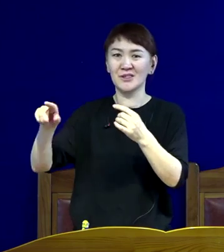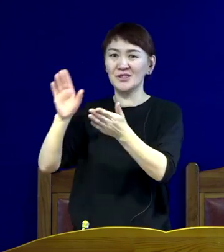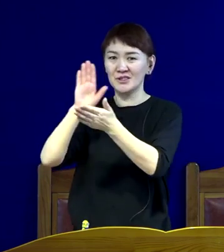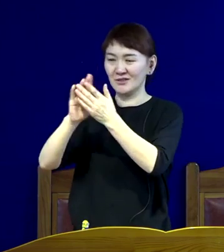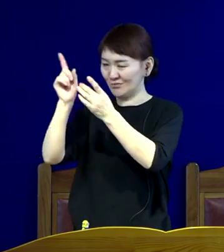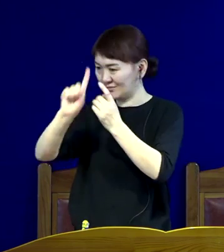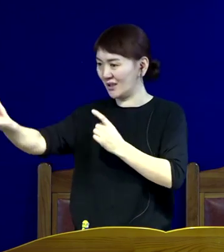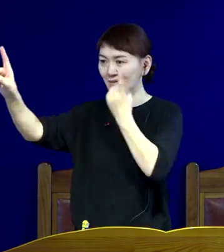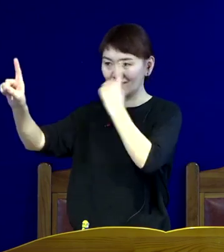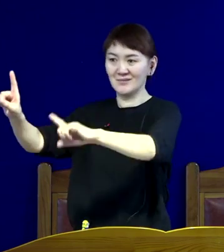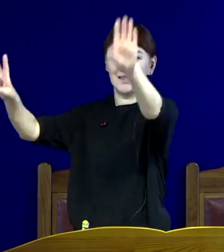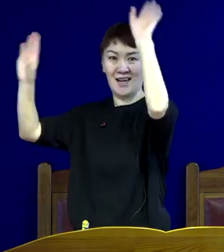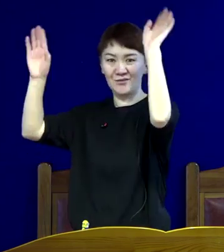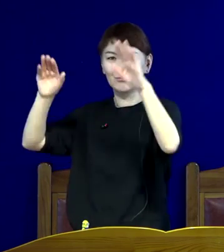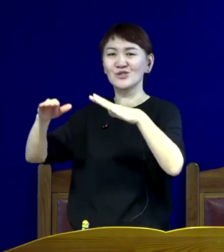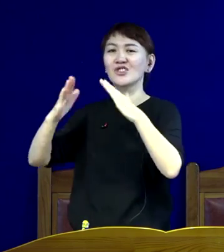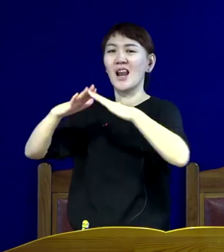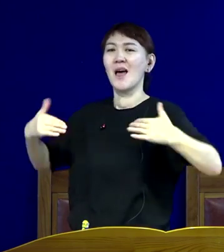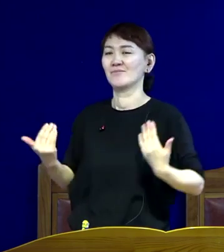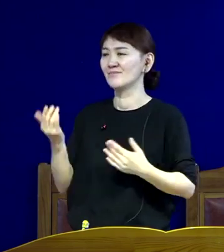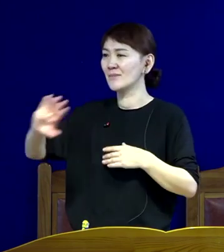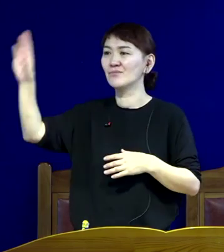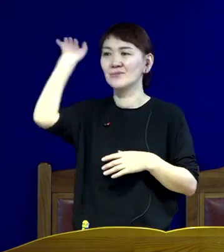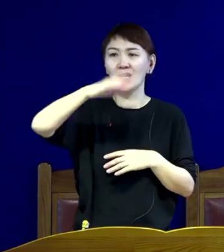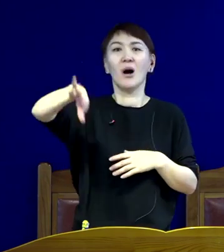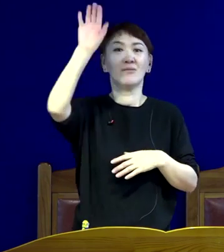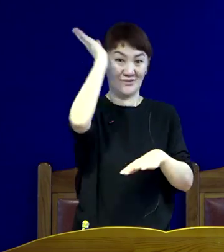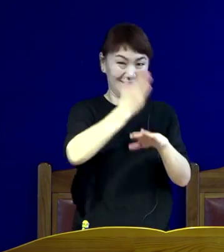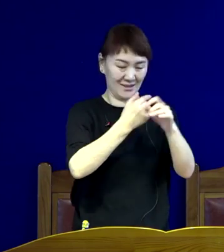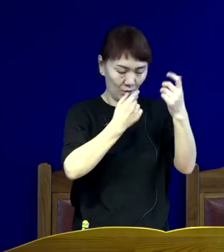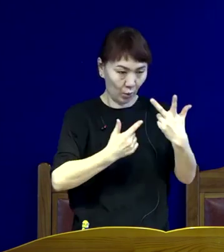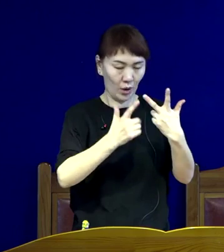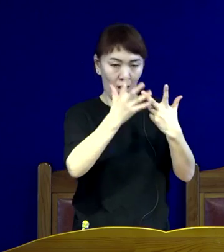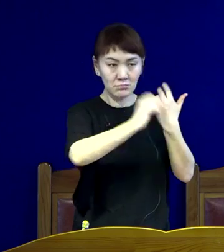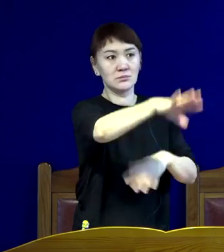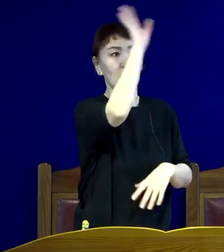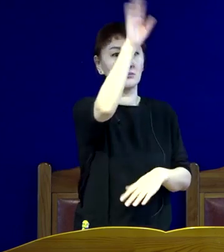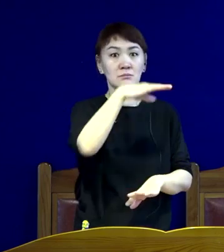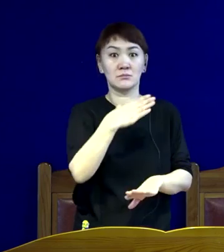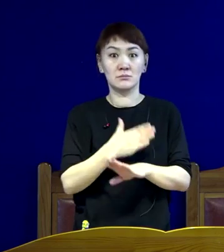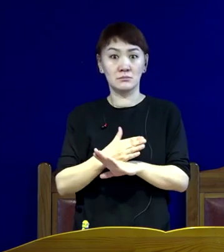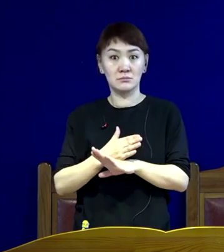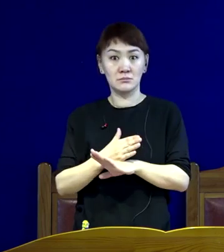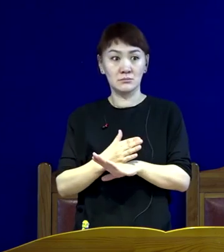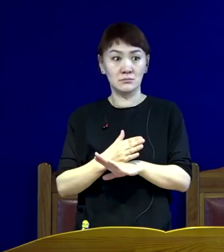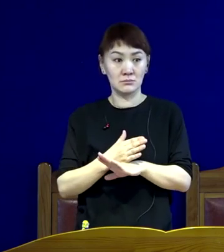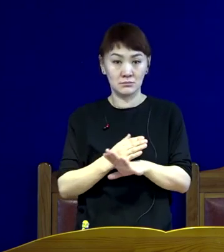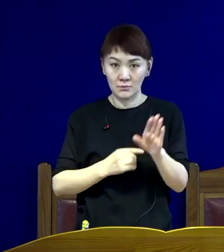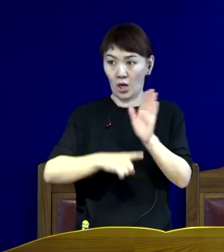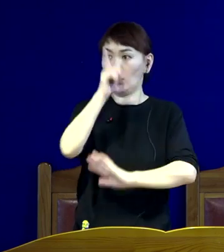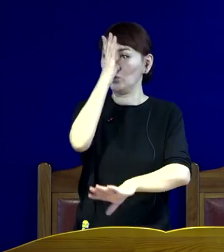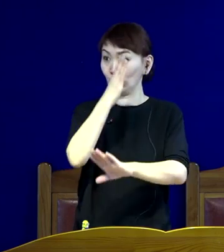ингээ гэрээсээ гараа авчиж байгаа. Гуруула гэрээсээ гараа тустай амьдардаг болсноос хоош